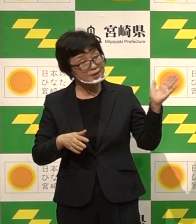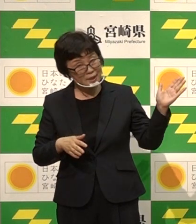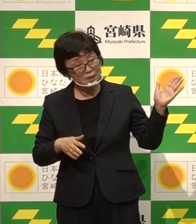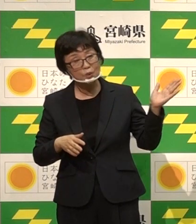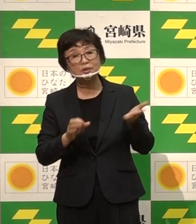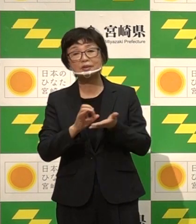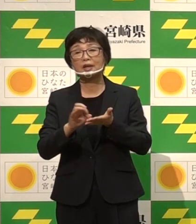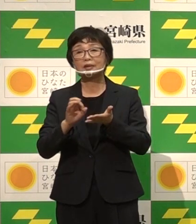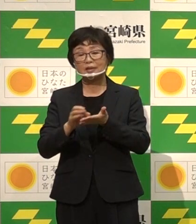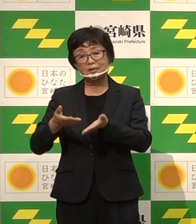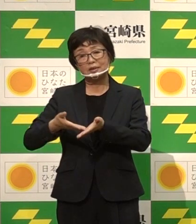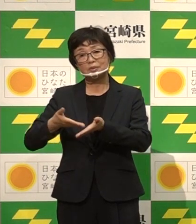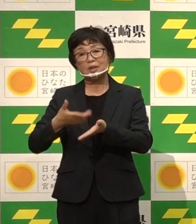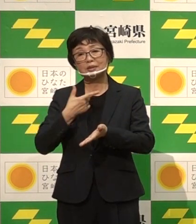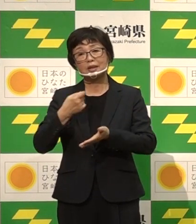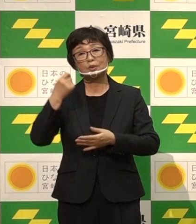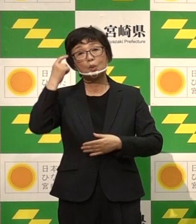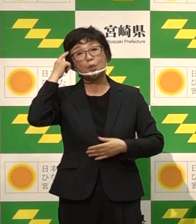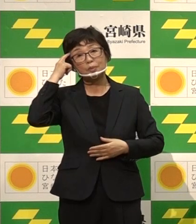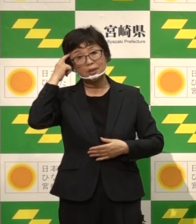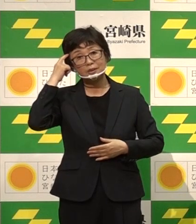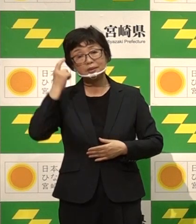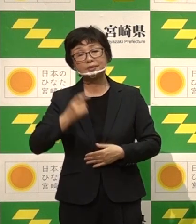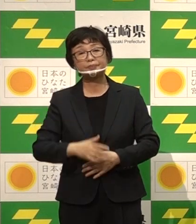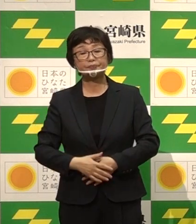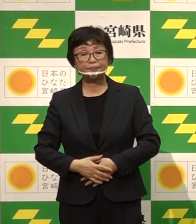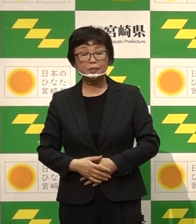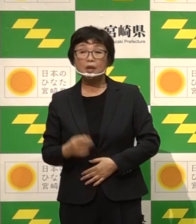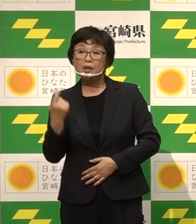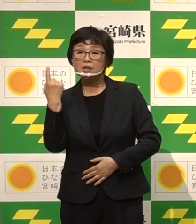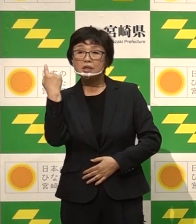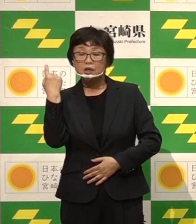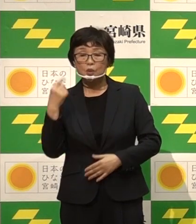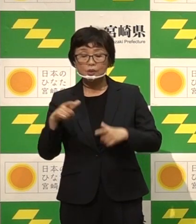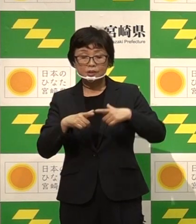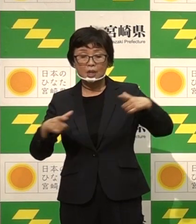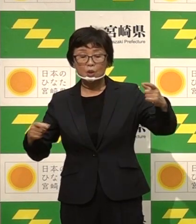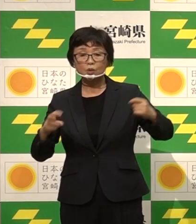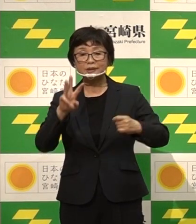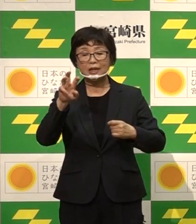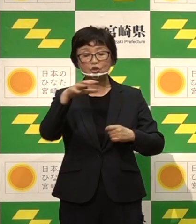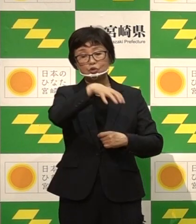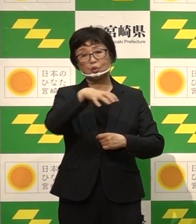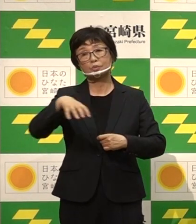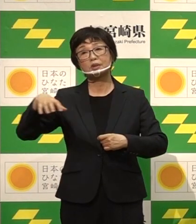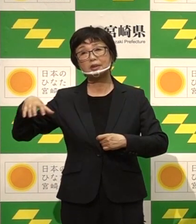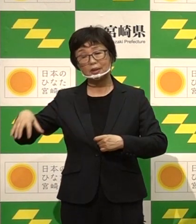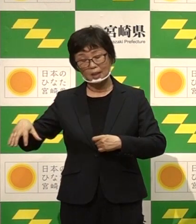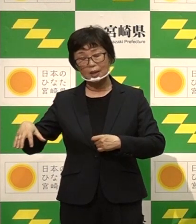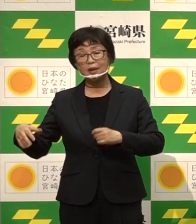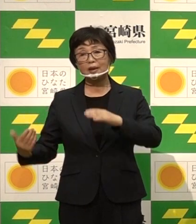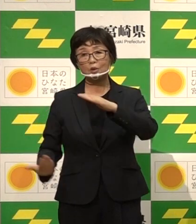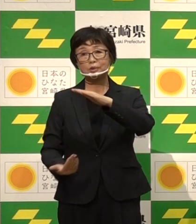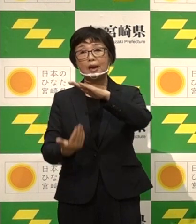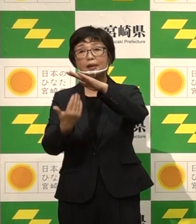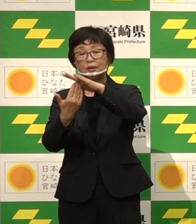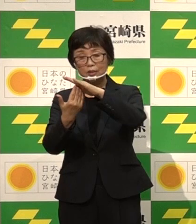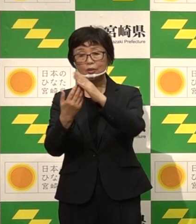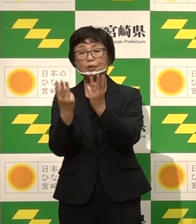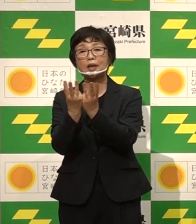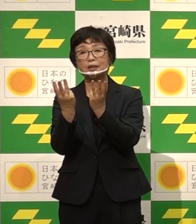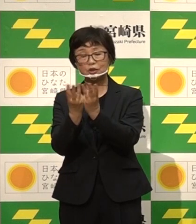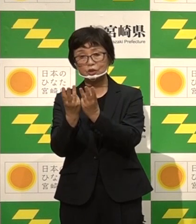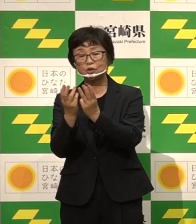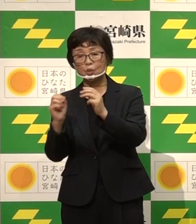まして説明をさせていただきます。昨日全国30の府県で過去最多を更新